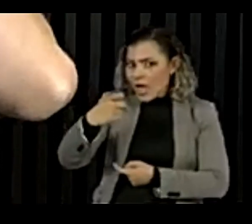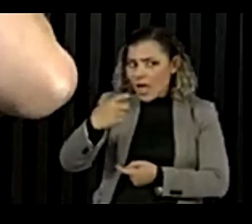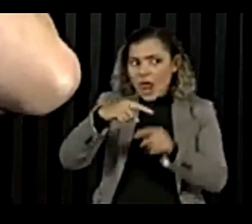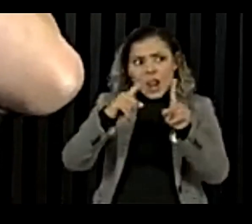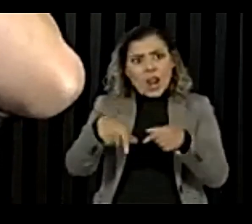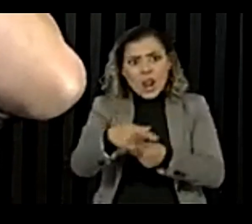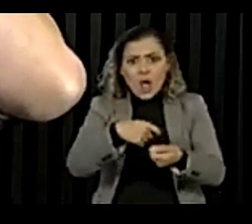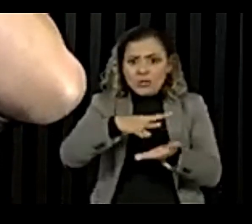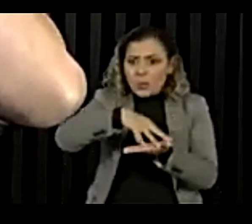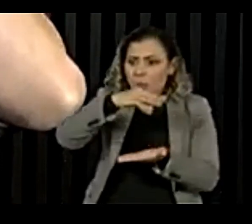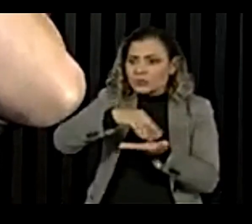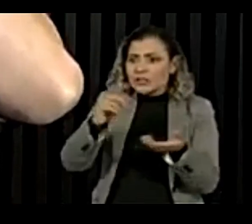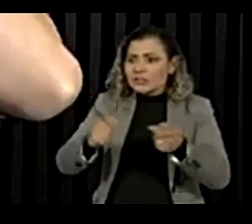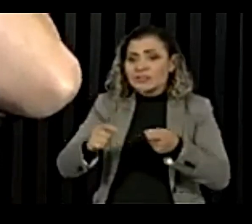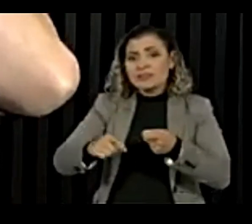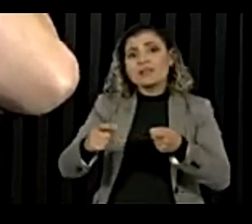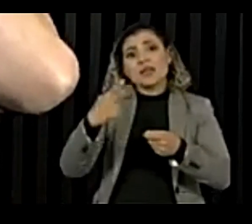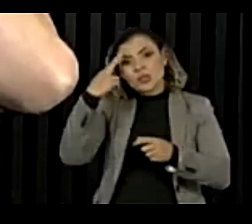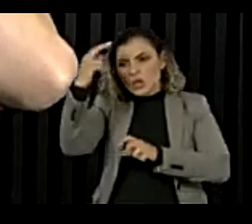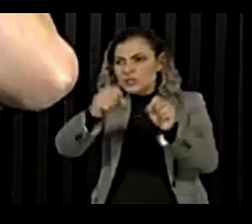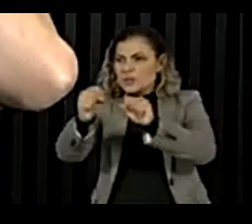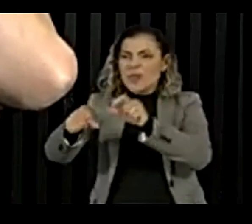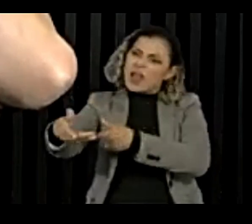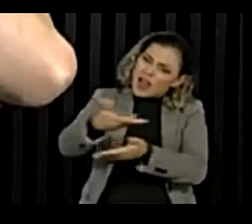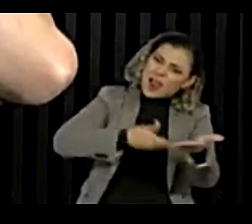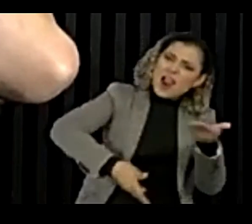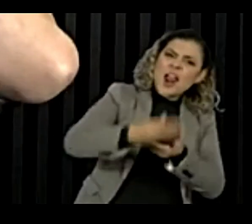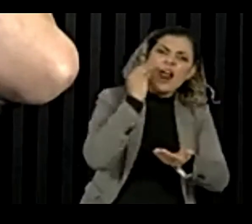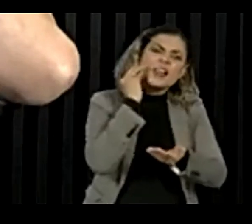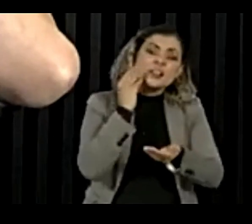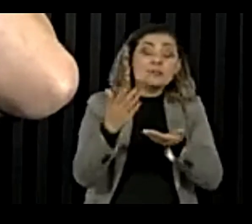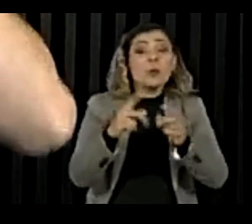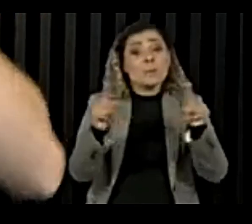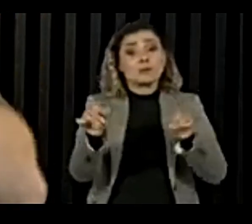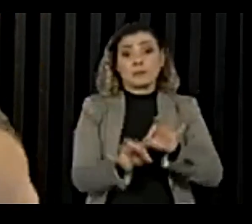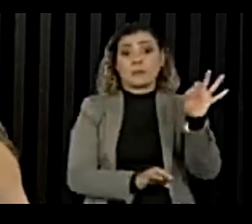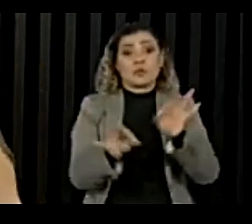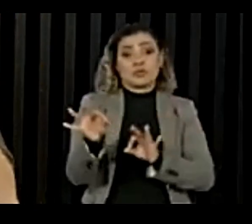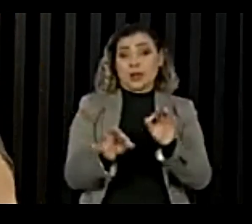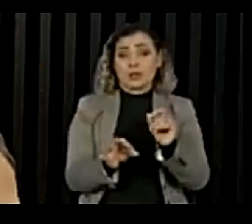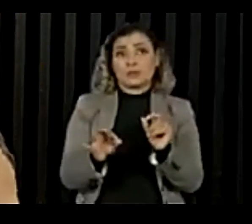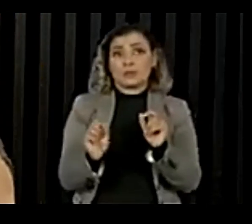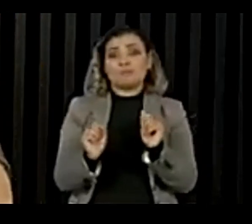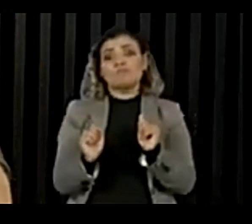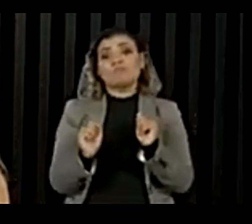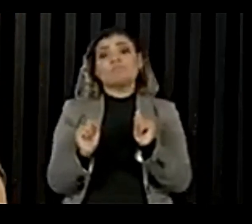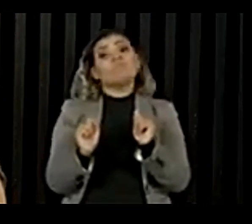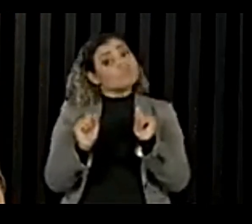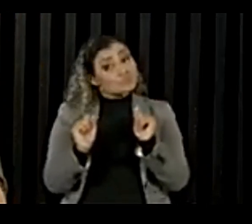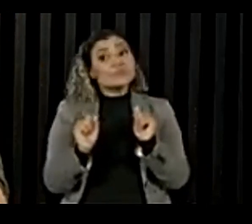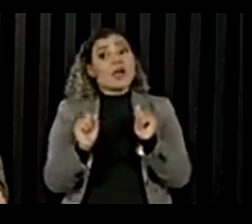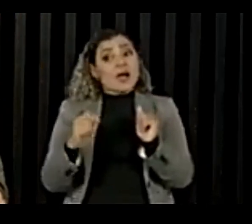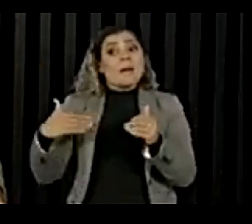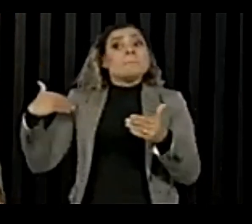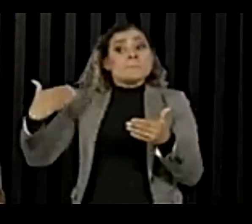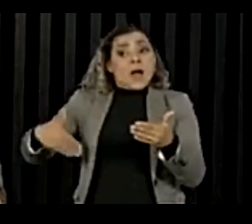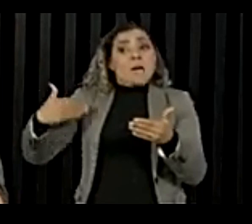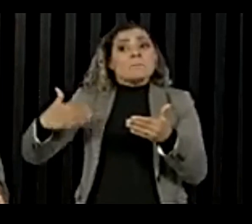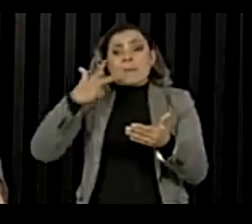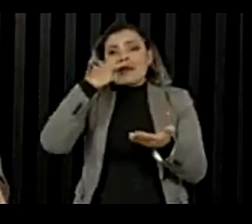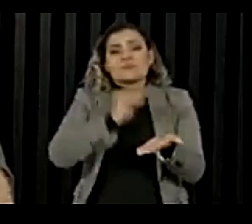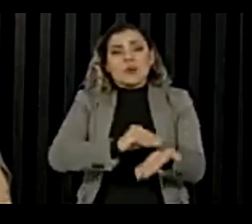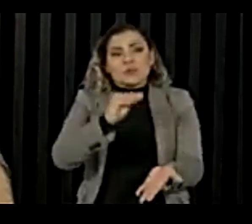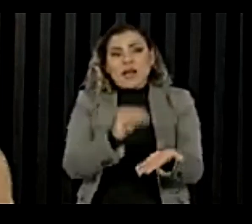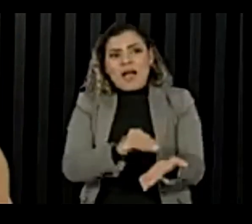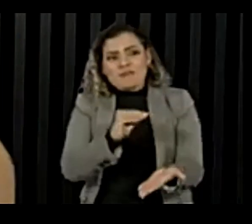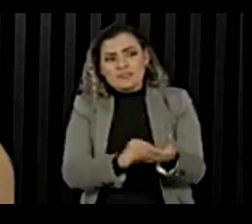ideia legal, a gente levou para empresários e tudo mais. Esse projeto, ele já não vinha acontecendo como eu queria que